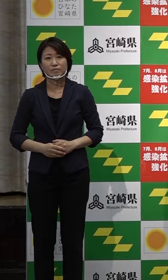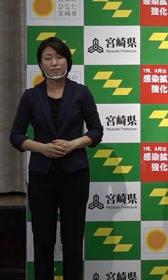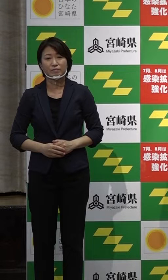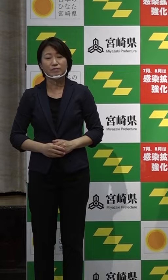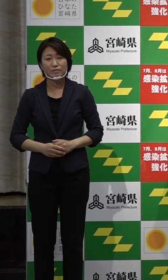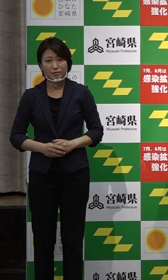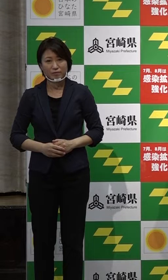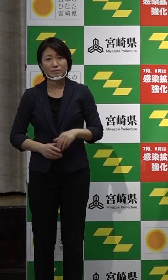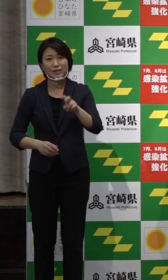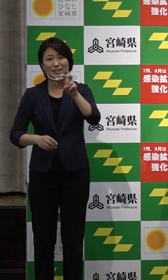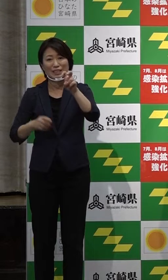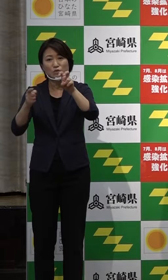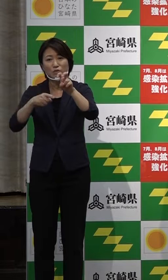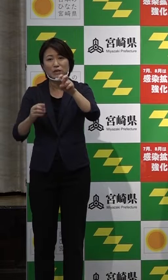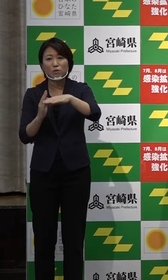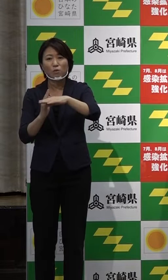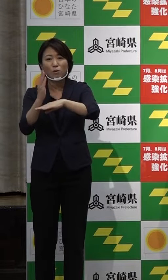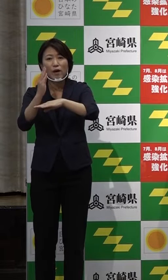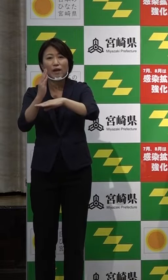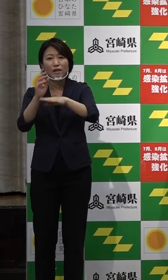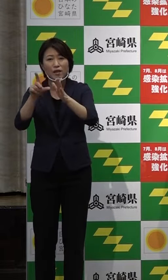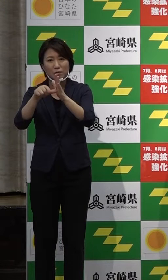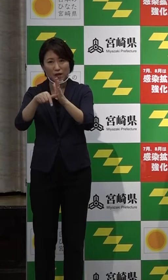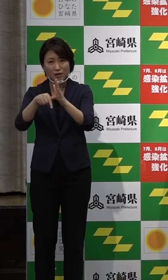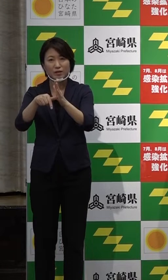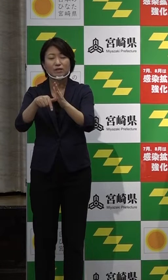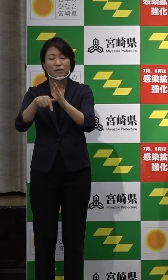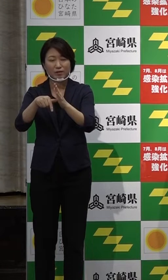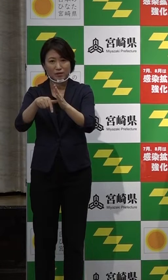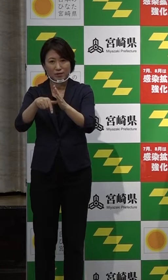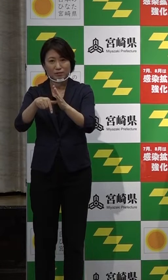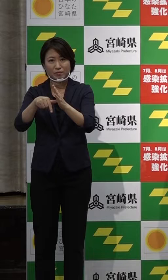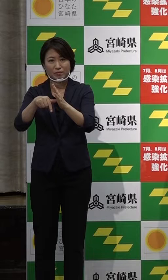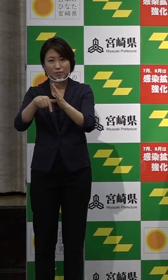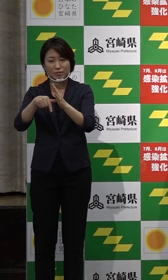20を超えるとこのそうですね、